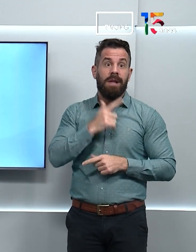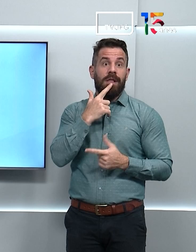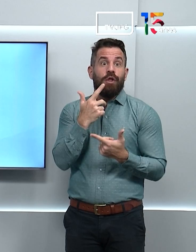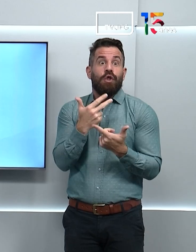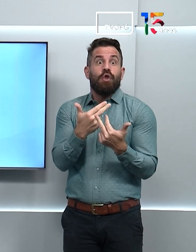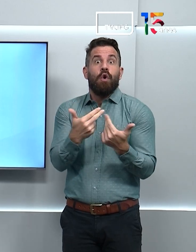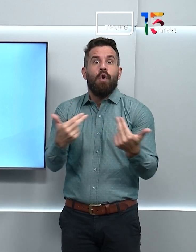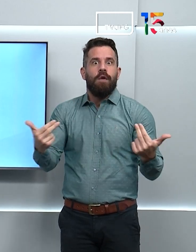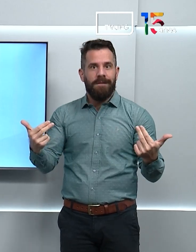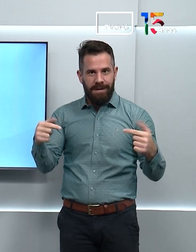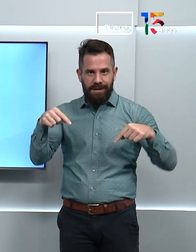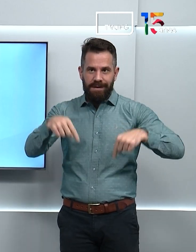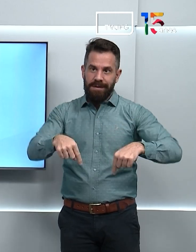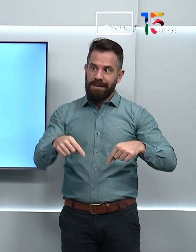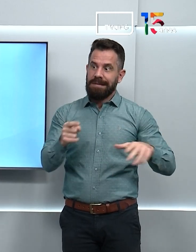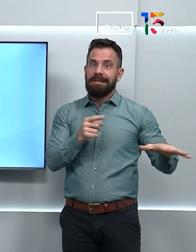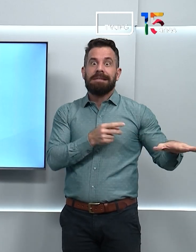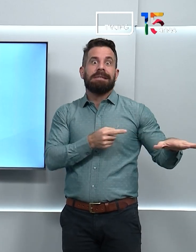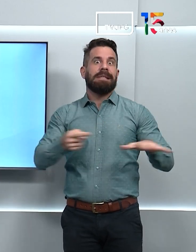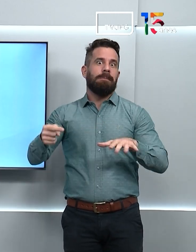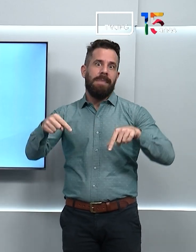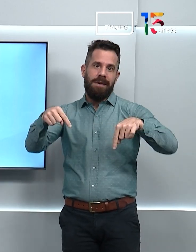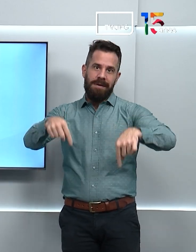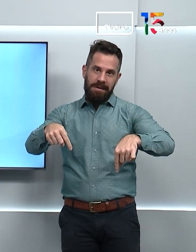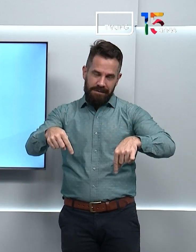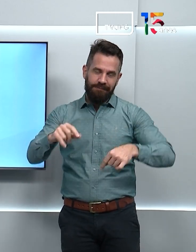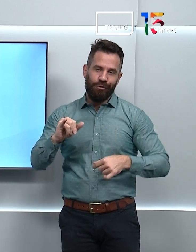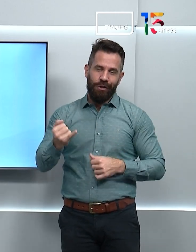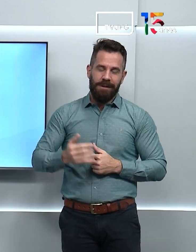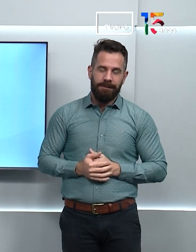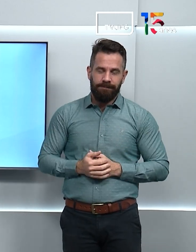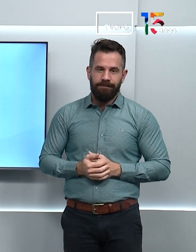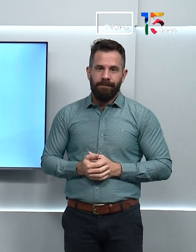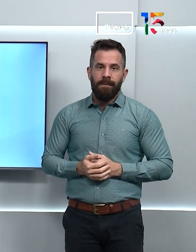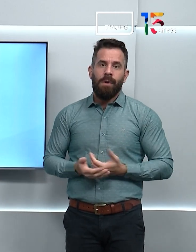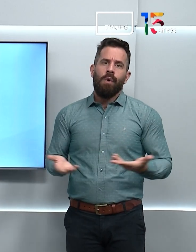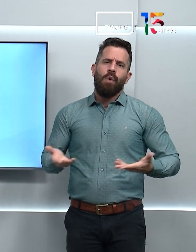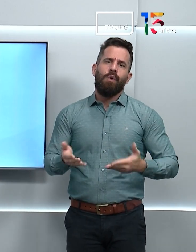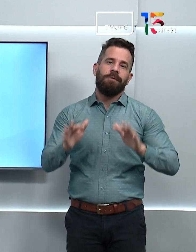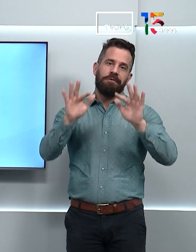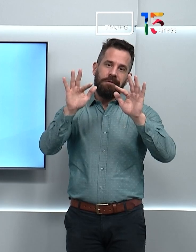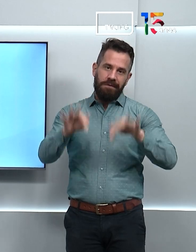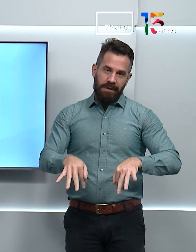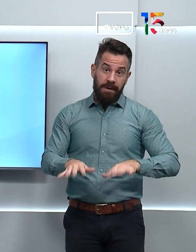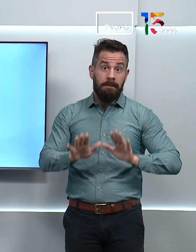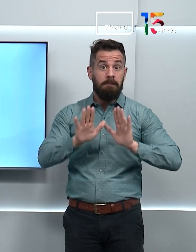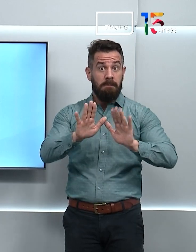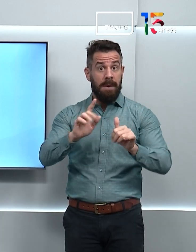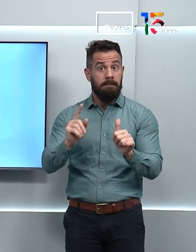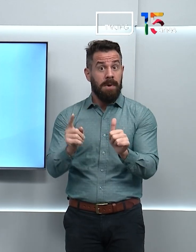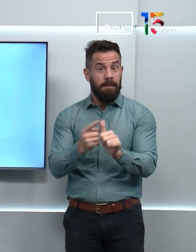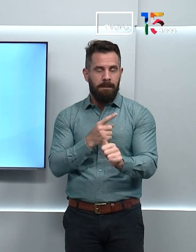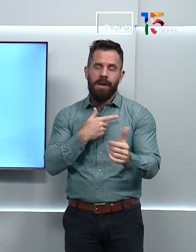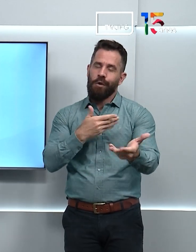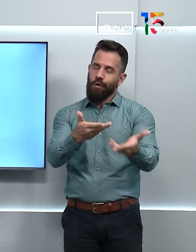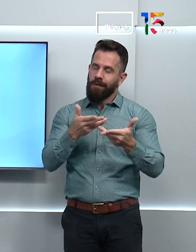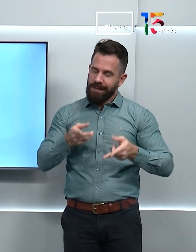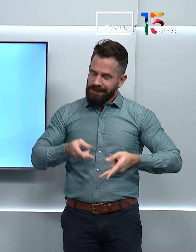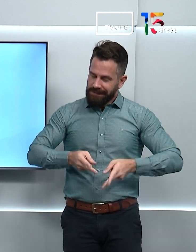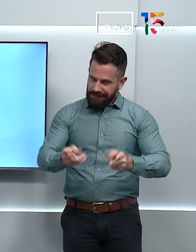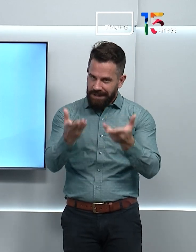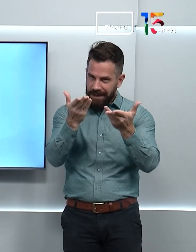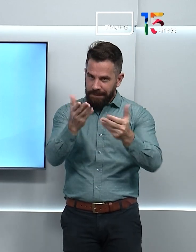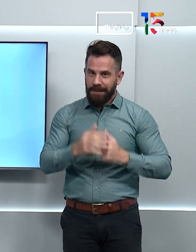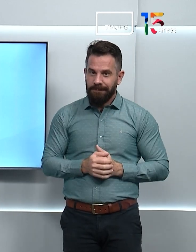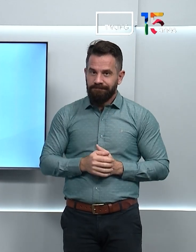acontecendo nessa semana de janeiro. Bom, o nosso programa vai chegando ao fim, mas antes disso eu tenho o nosso convite de sempre.